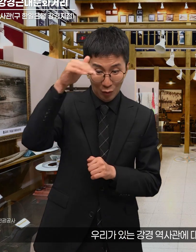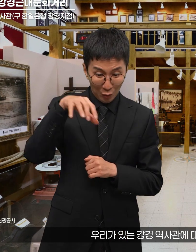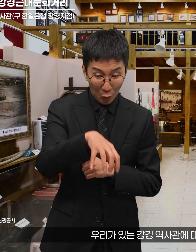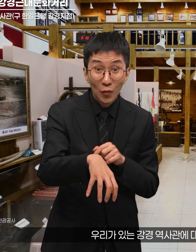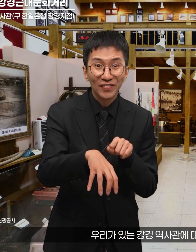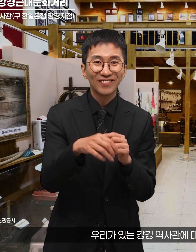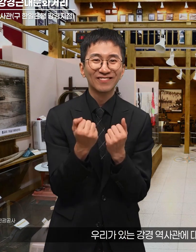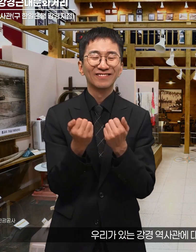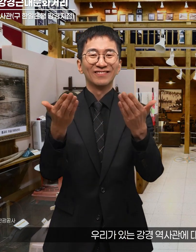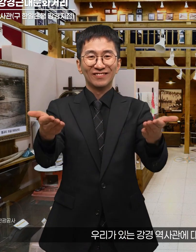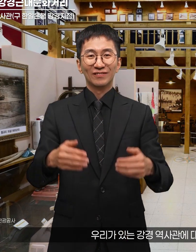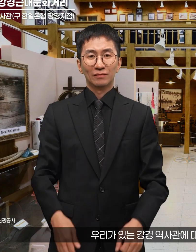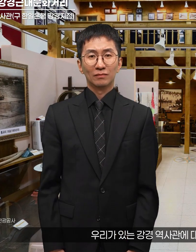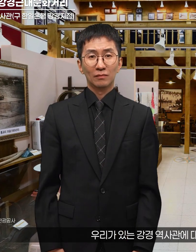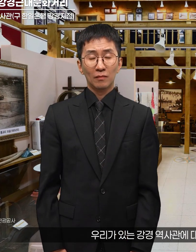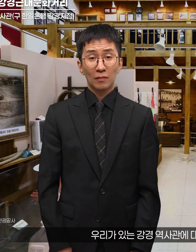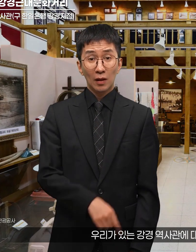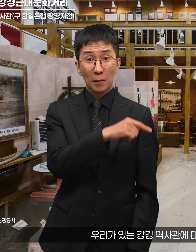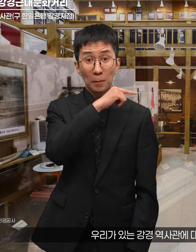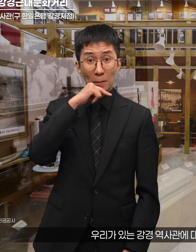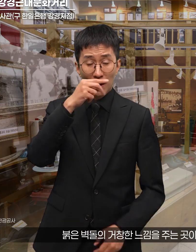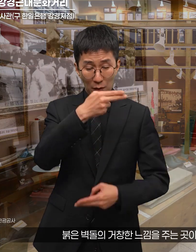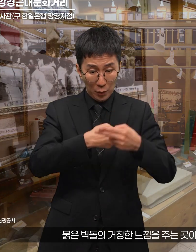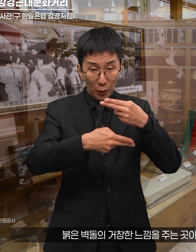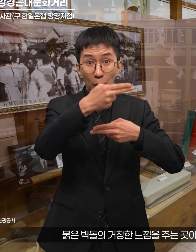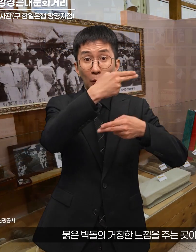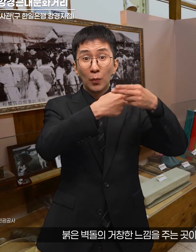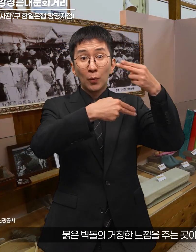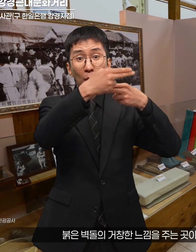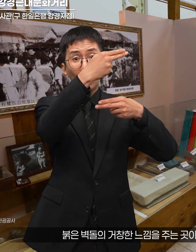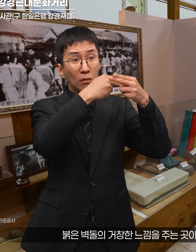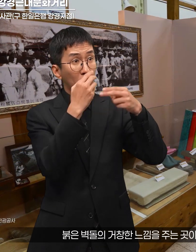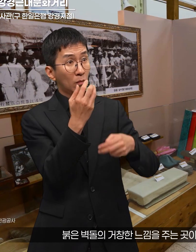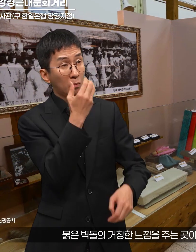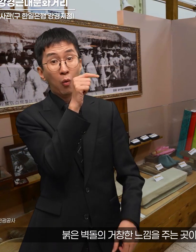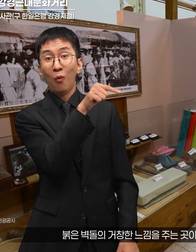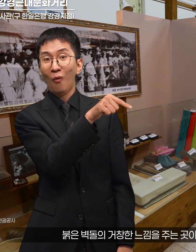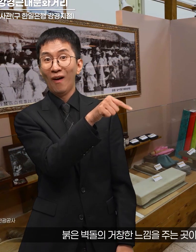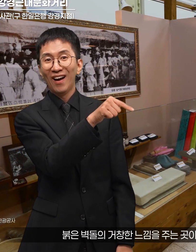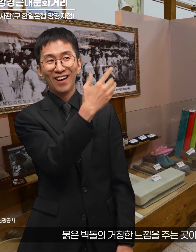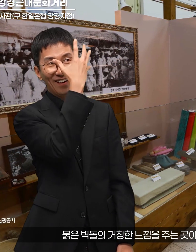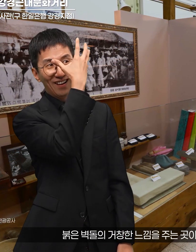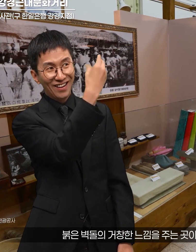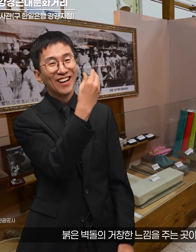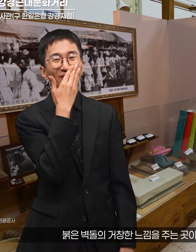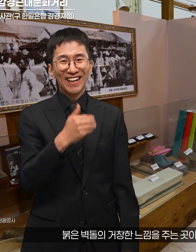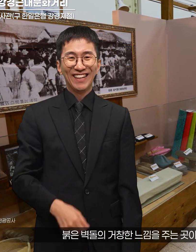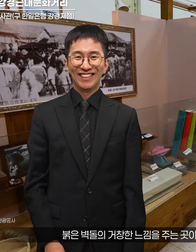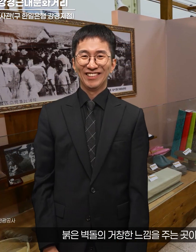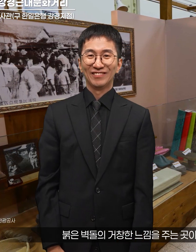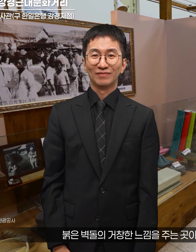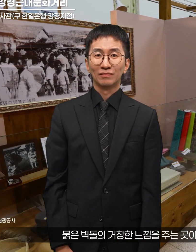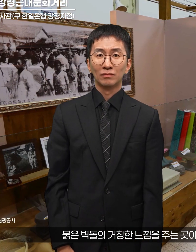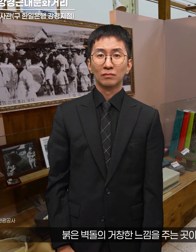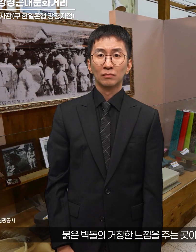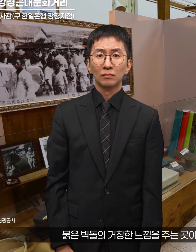역사관에 대해 말씀드리겠습니다. 붉은 벽돌에 거창한 느낌을 주는 곳이라 금방 찾으셨을 것 같습니다.